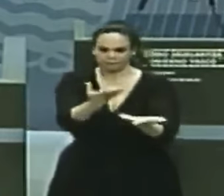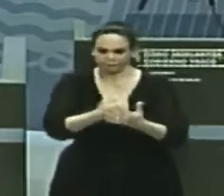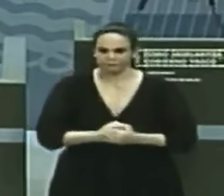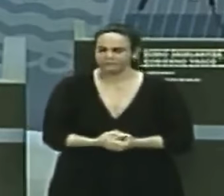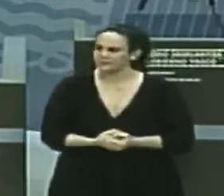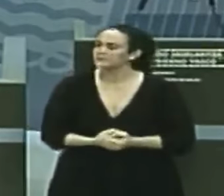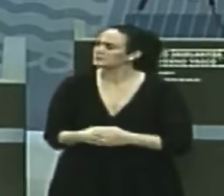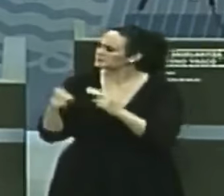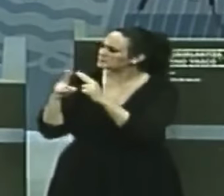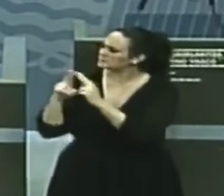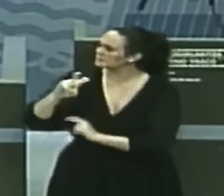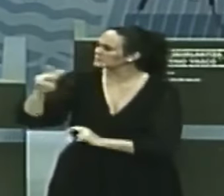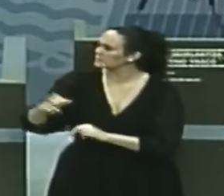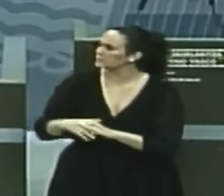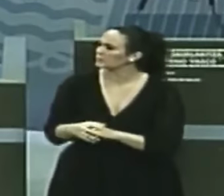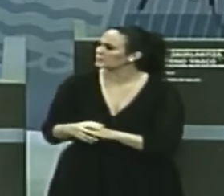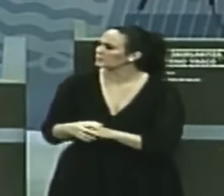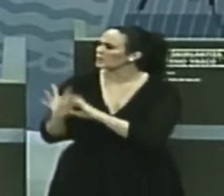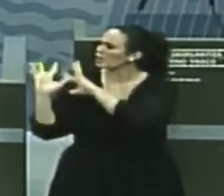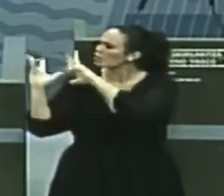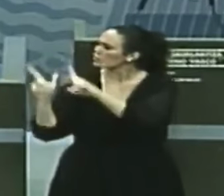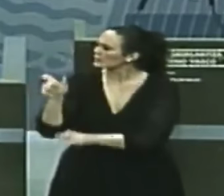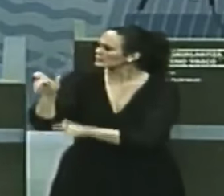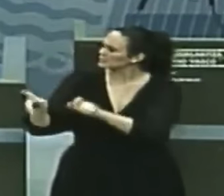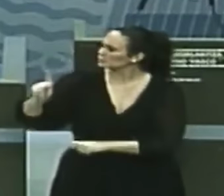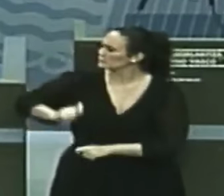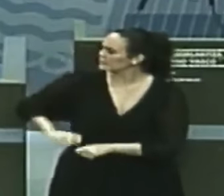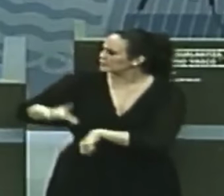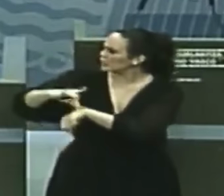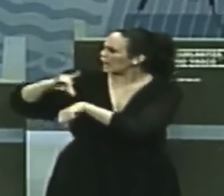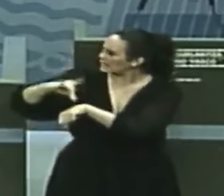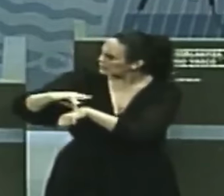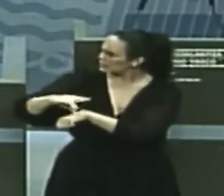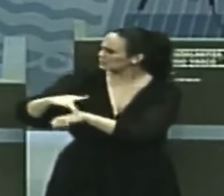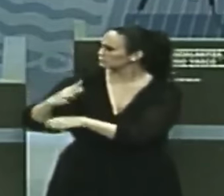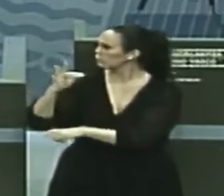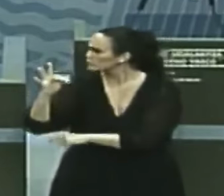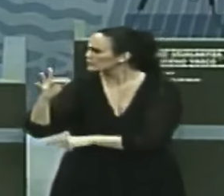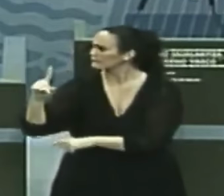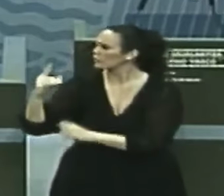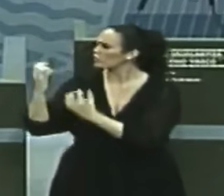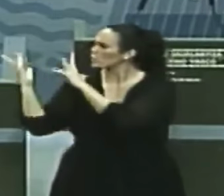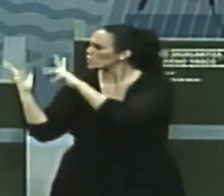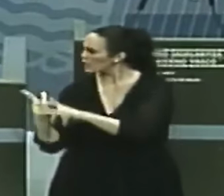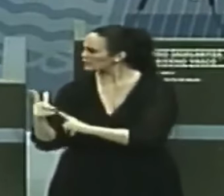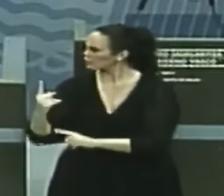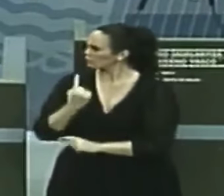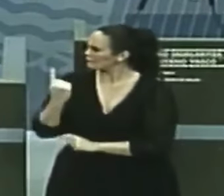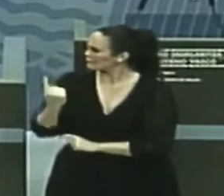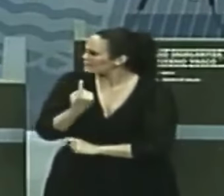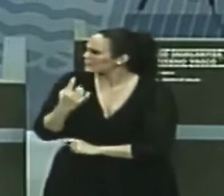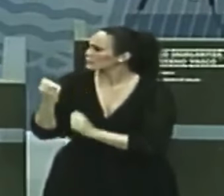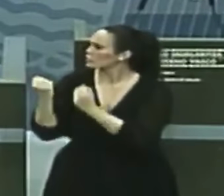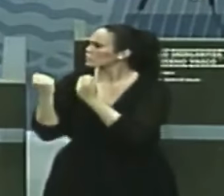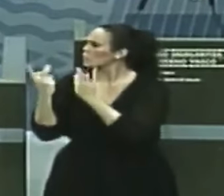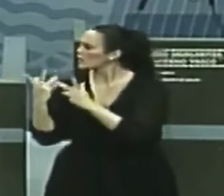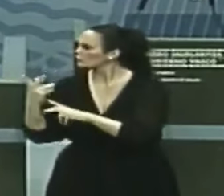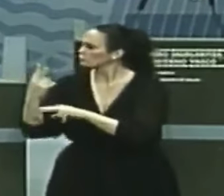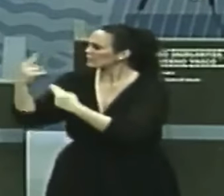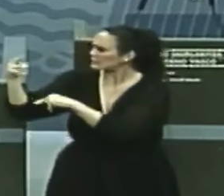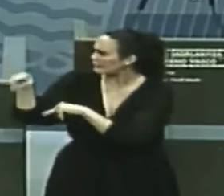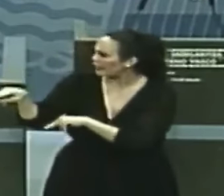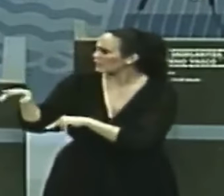cuanto sanitarios han dado positivo cuántos están en aislamiento cuántos trabajadores en residencias cuántos